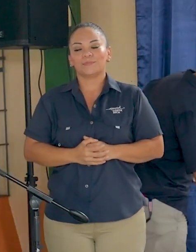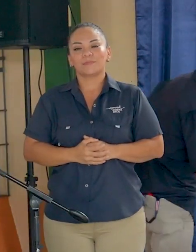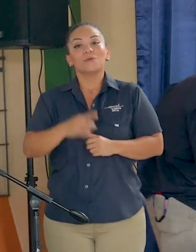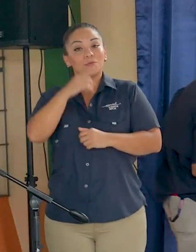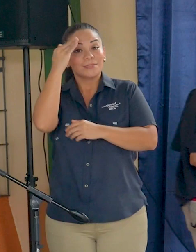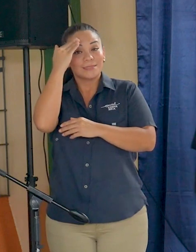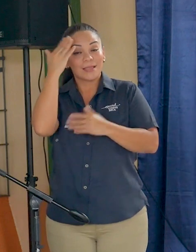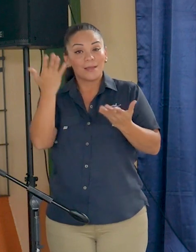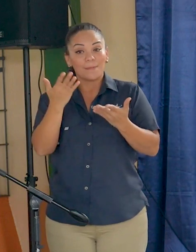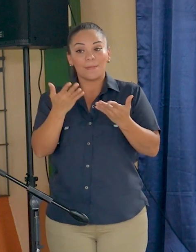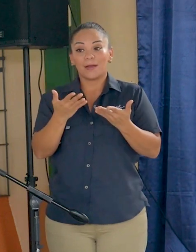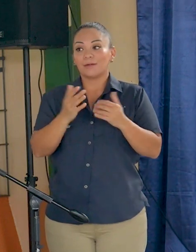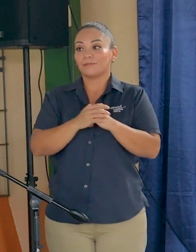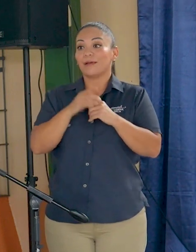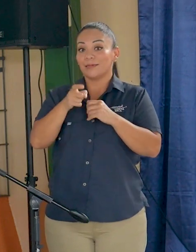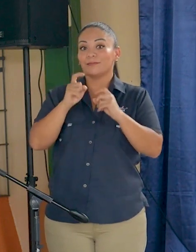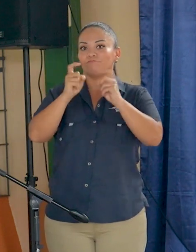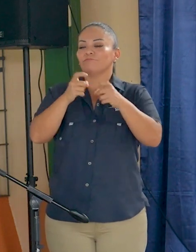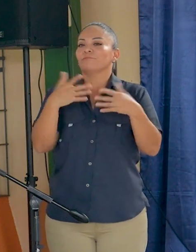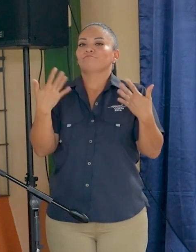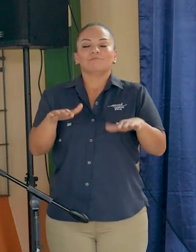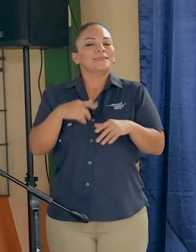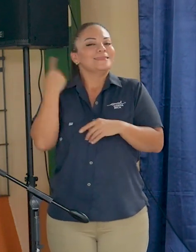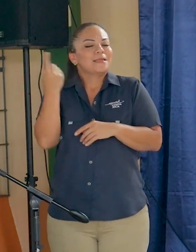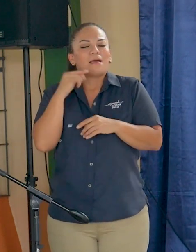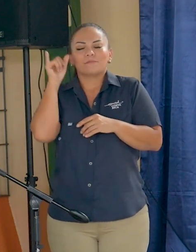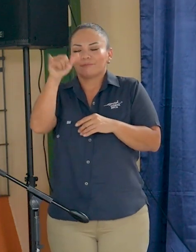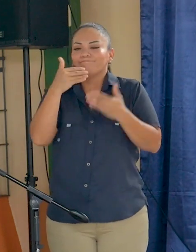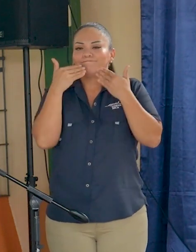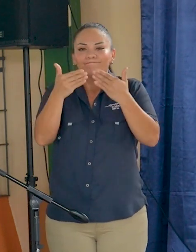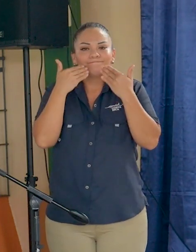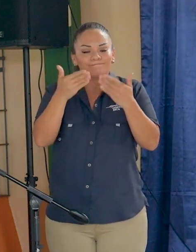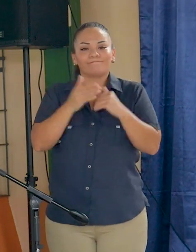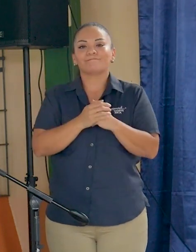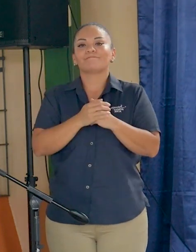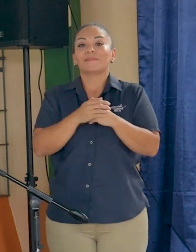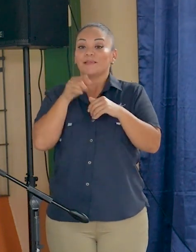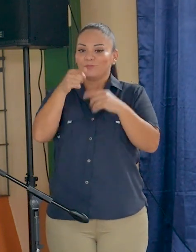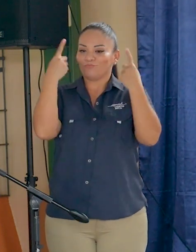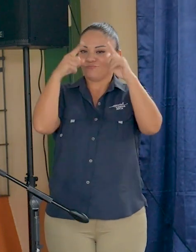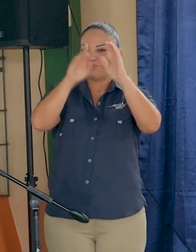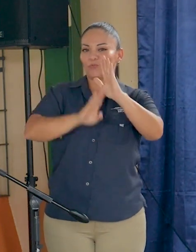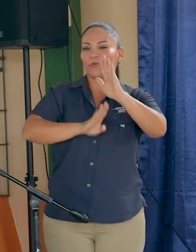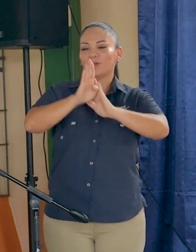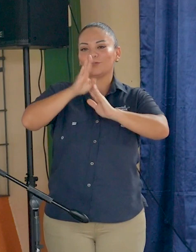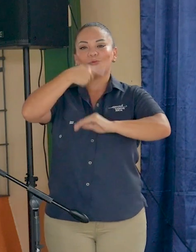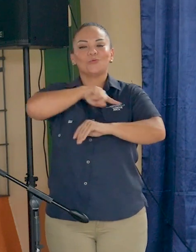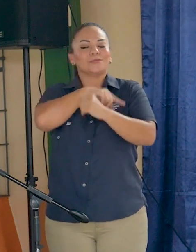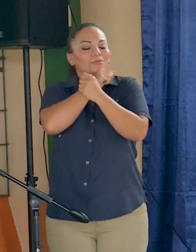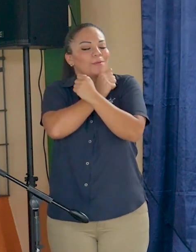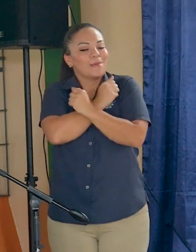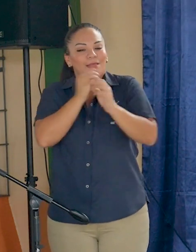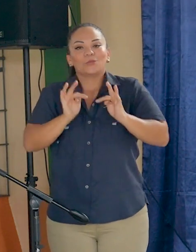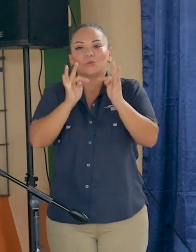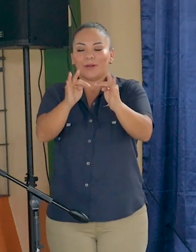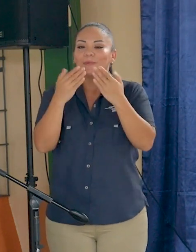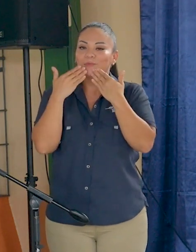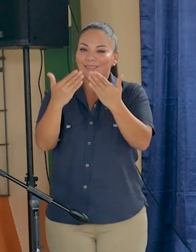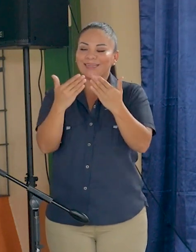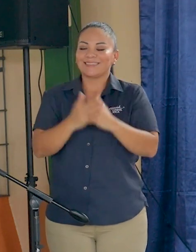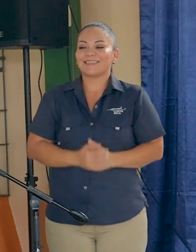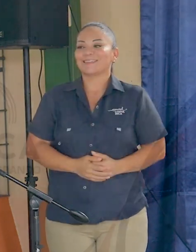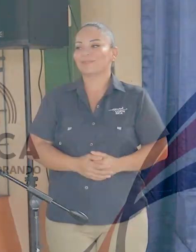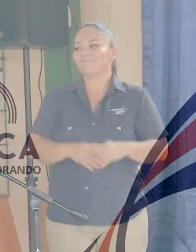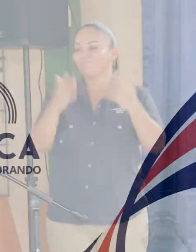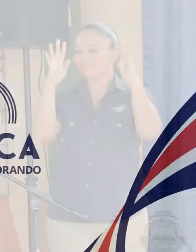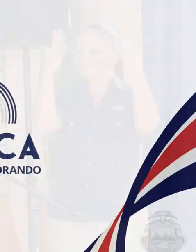Sepan que esta donación será por siempre agradecida y traducida en un progreso para nuestra amada Turrialba. Muchas gracias.